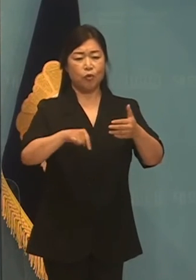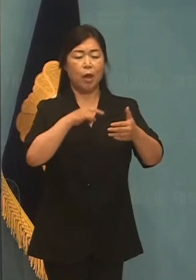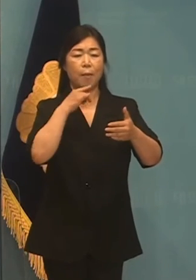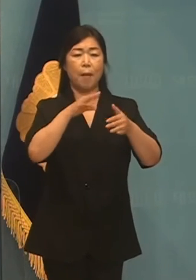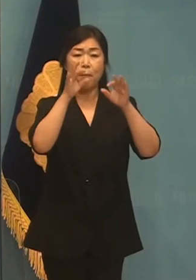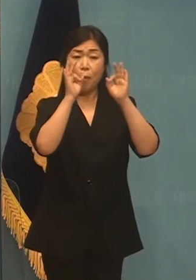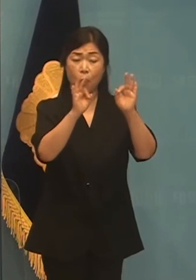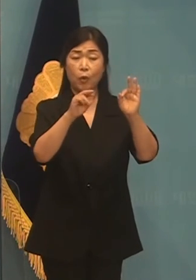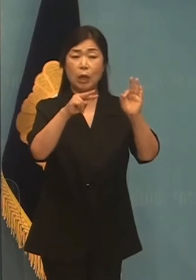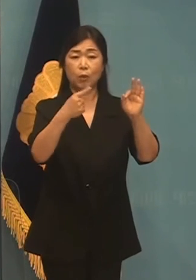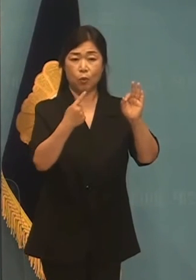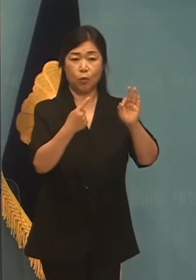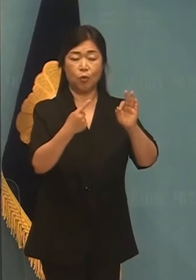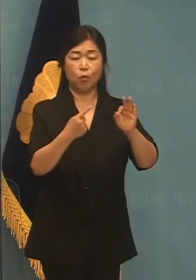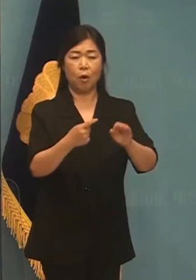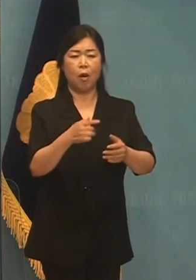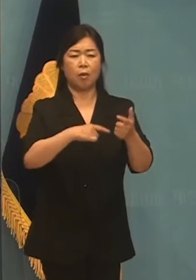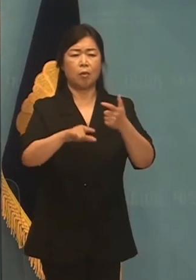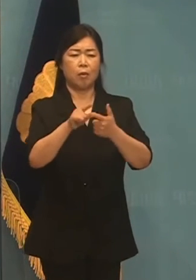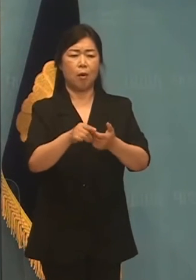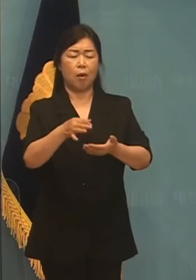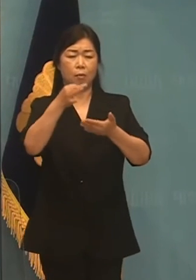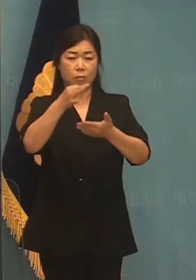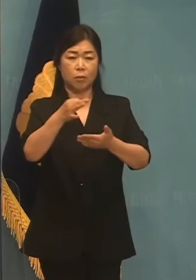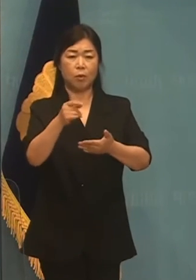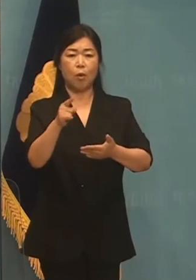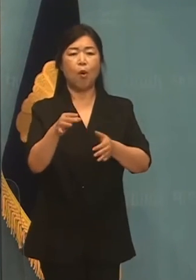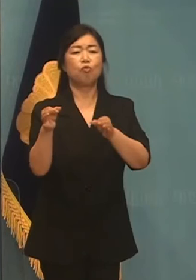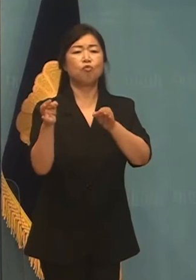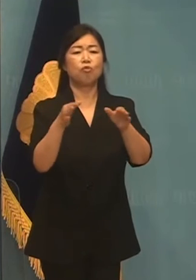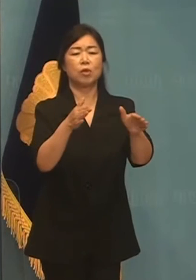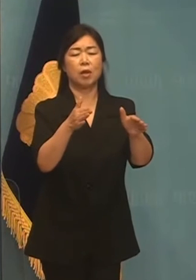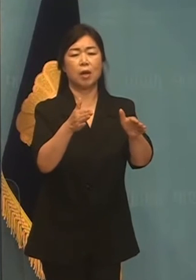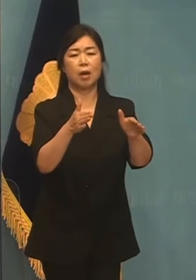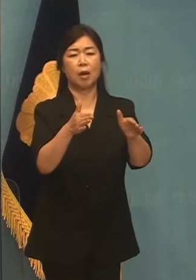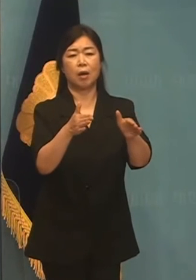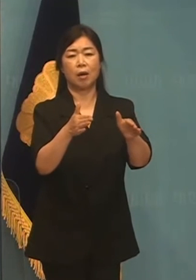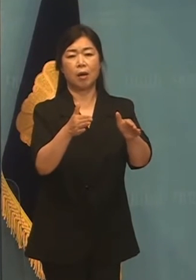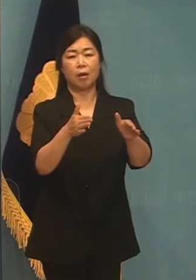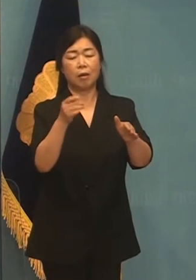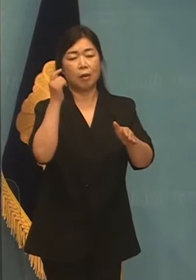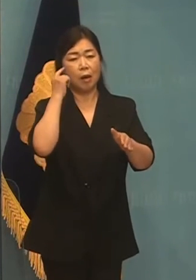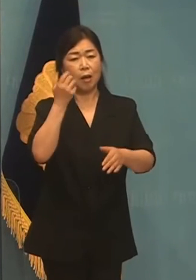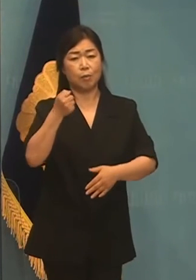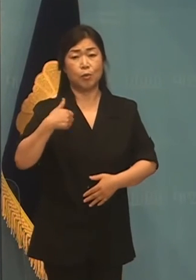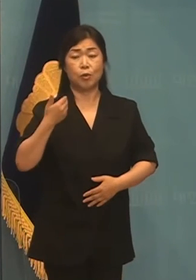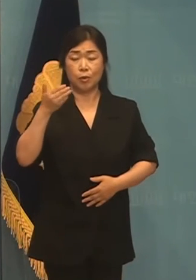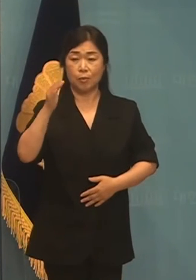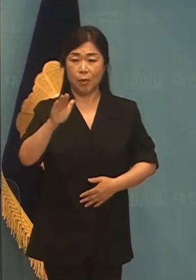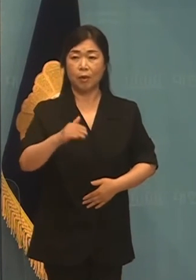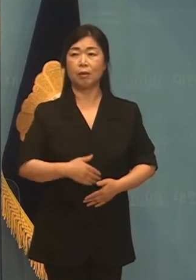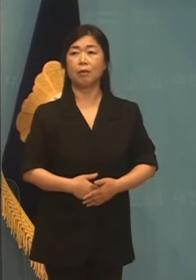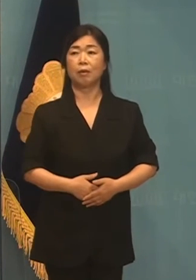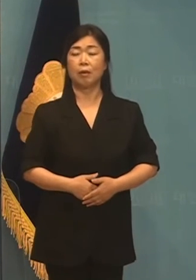놓고 본다면 부가가치 정대가 아닌 투자에 그칠 수 있다고 생각할지 모르지만